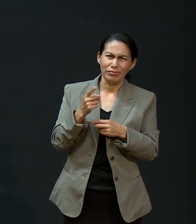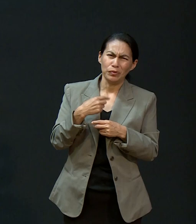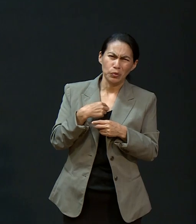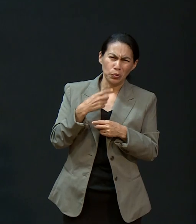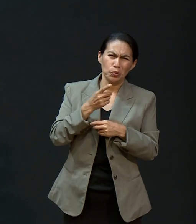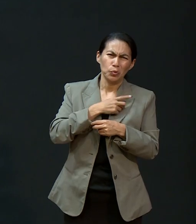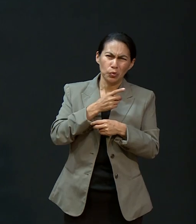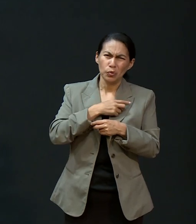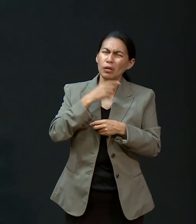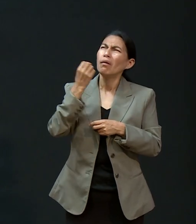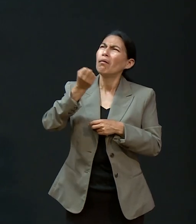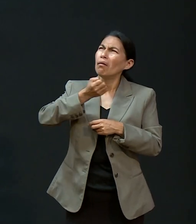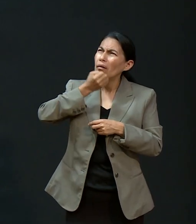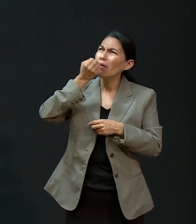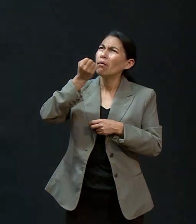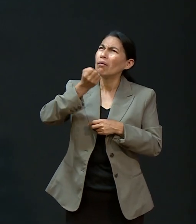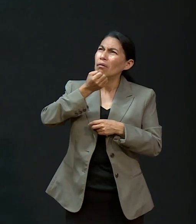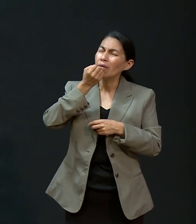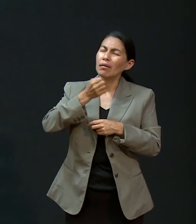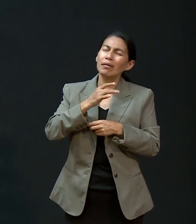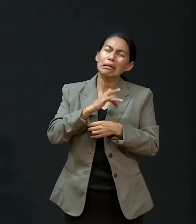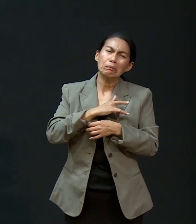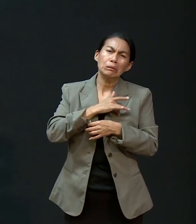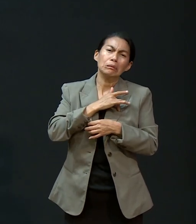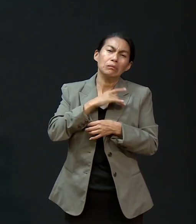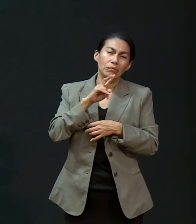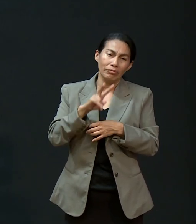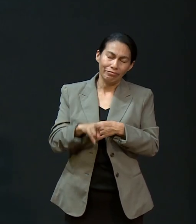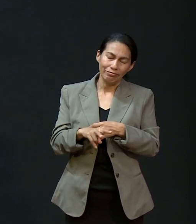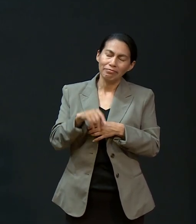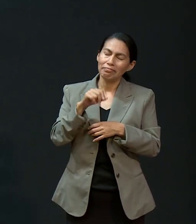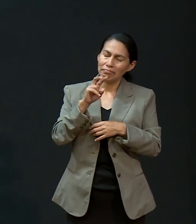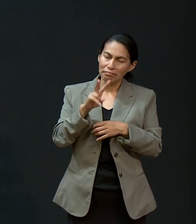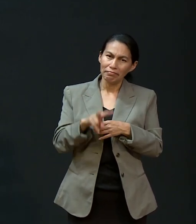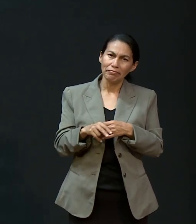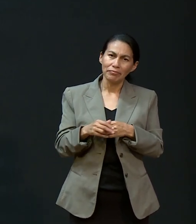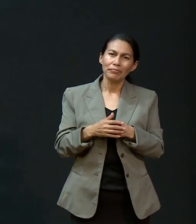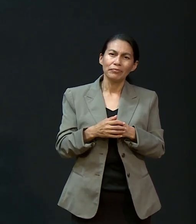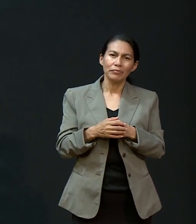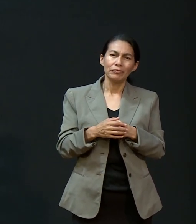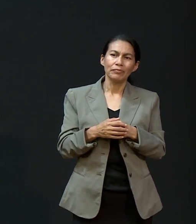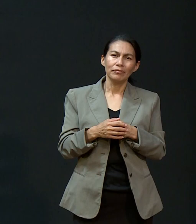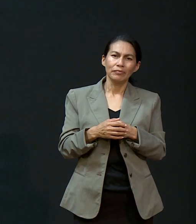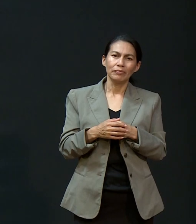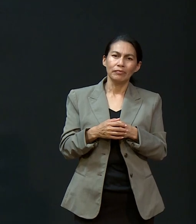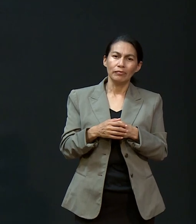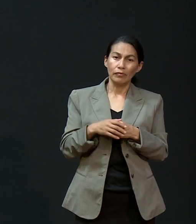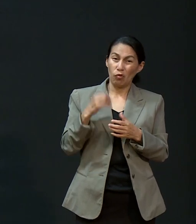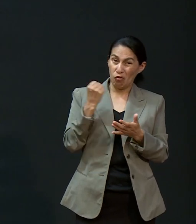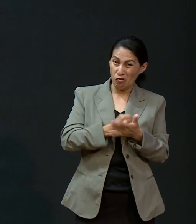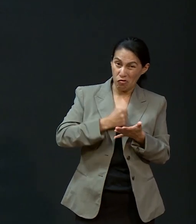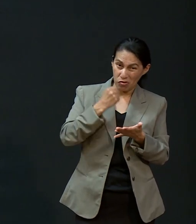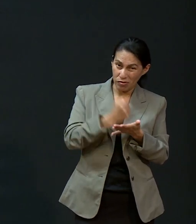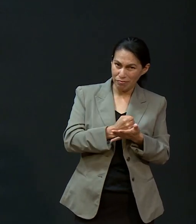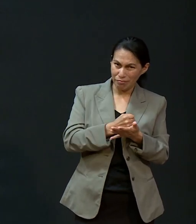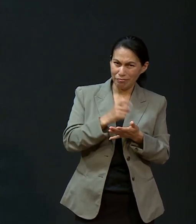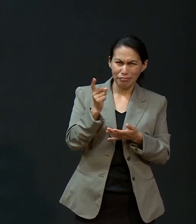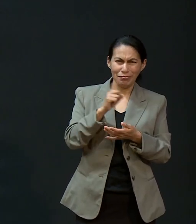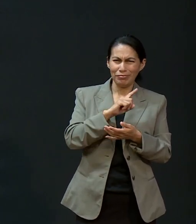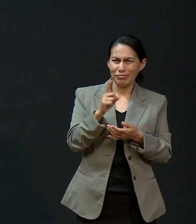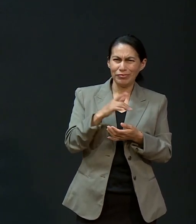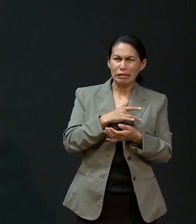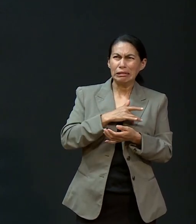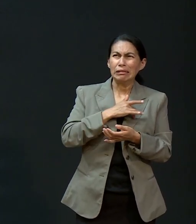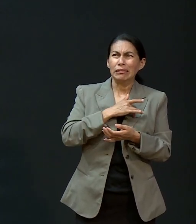necesito orar. No, sino naturalmente necesitaba yo ahora orar con él. Y no era